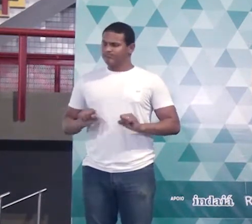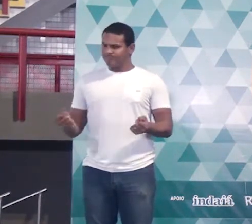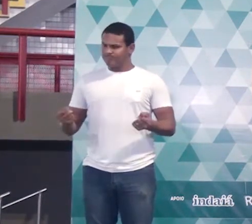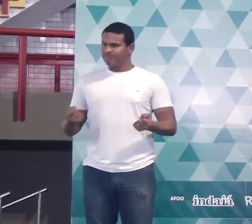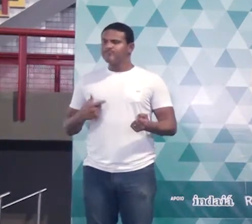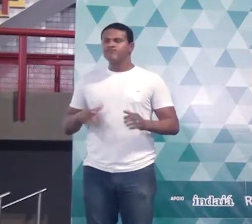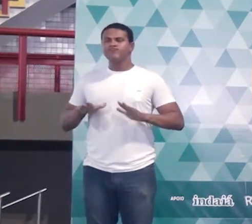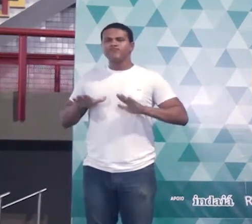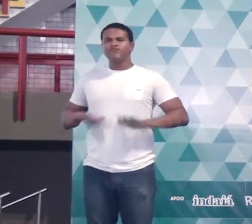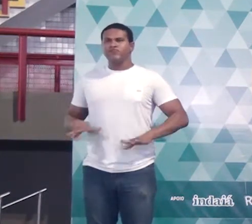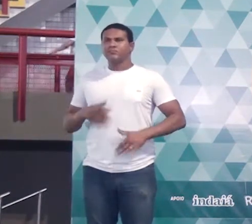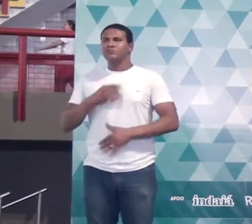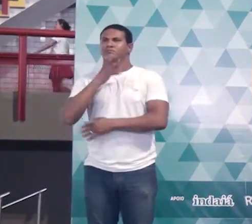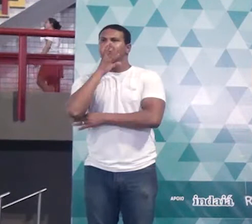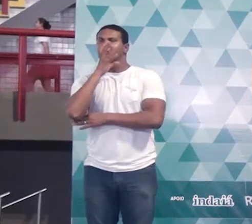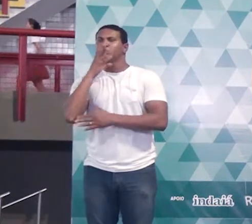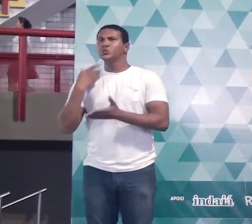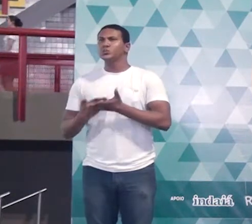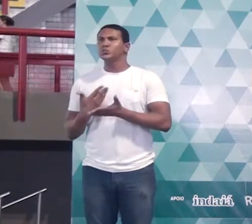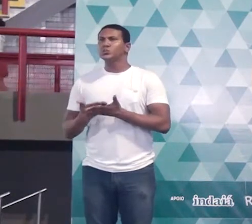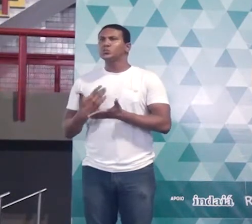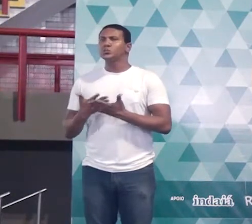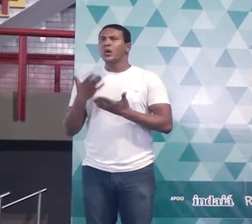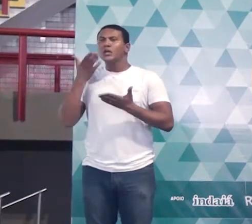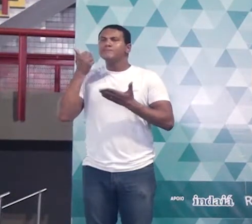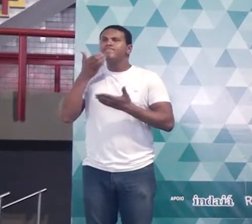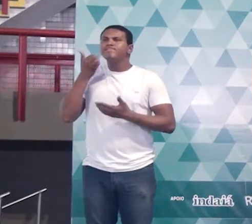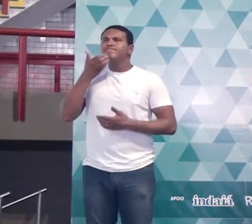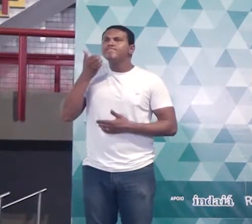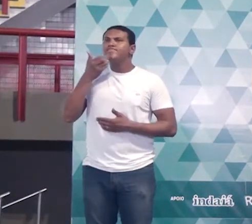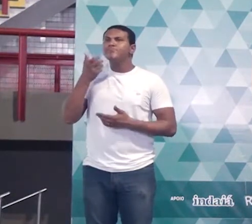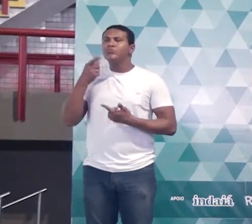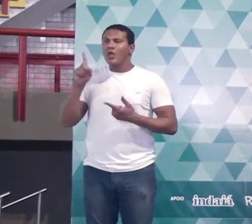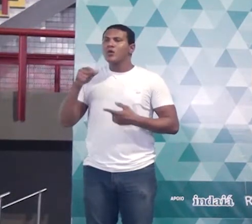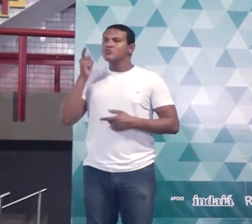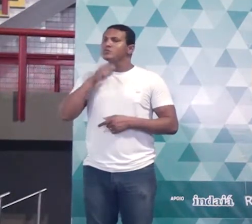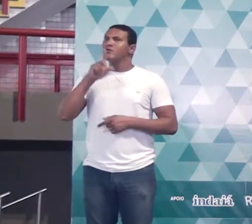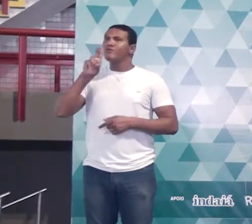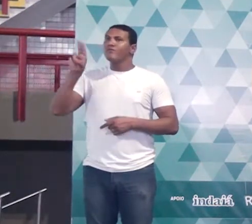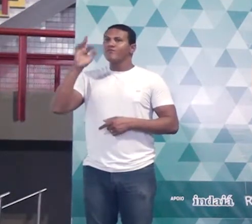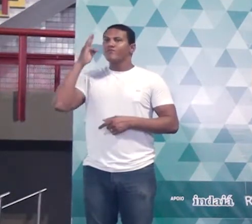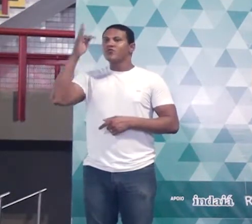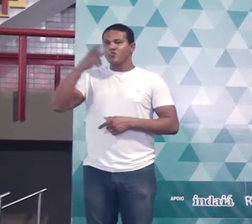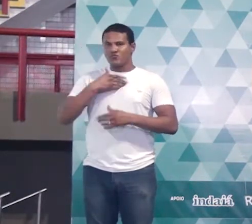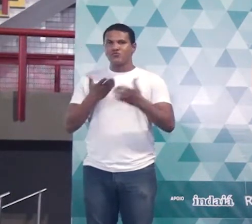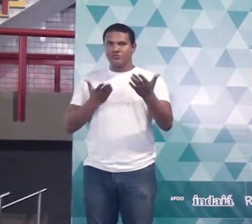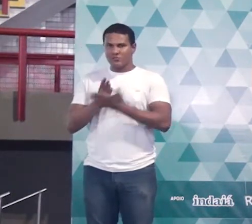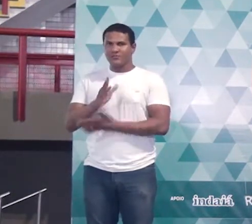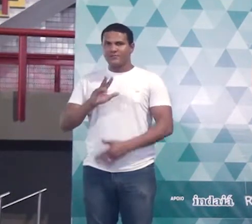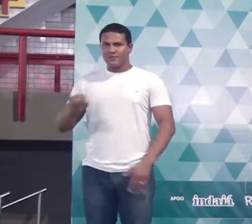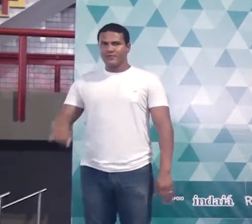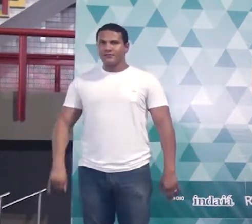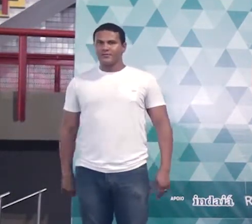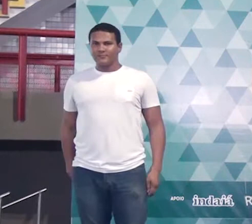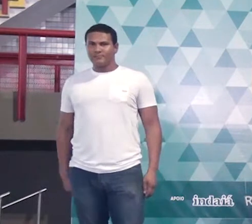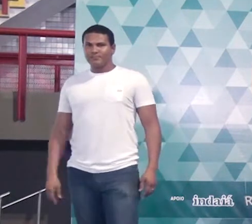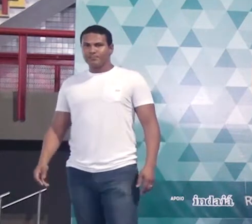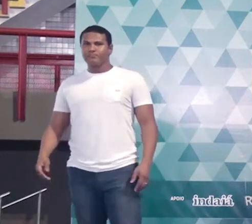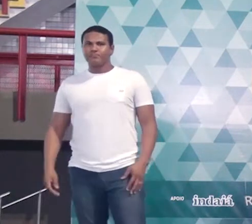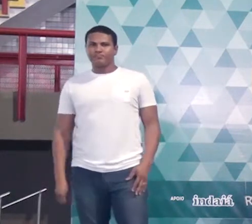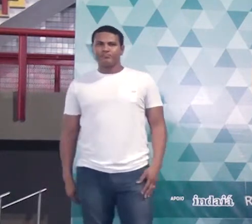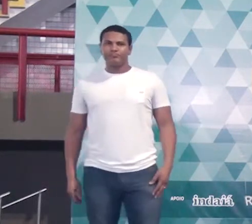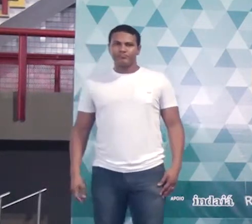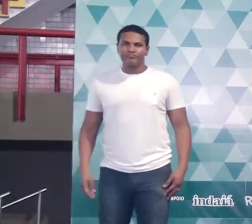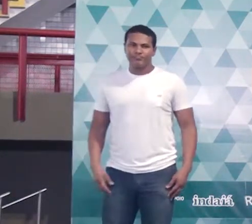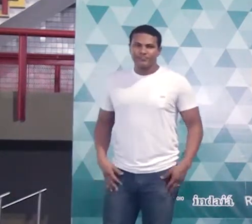que o valha, está garantido o seu espaço no paraíso, pode ter certeza disso, viu? Muito bem,